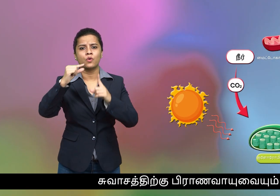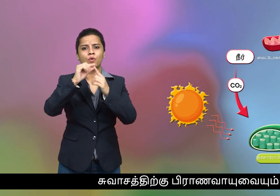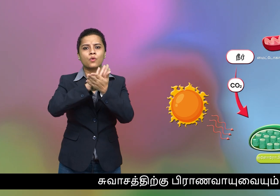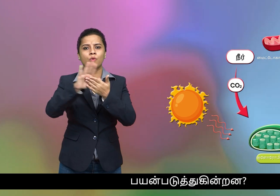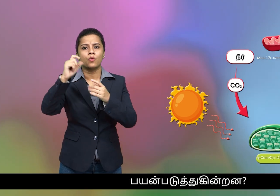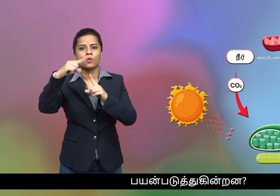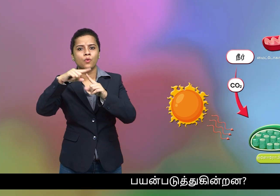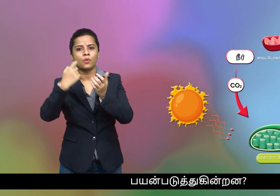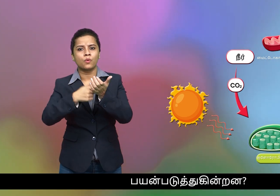பிராணவாயுவையும் பயன்படுத்துகின்றன?